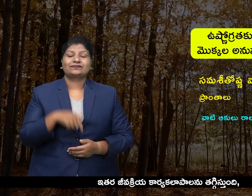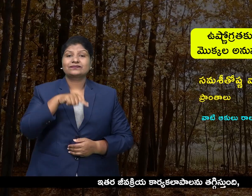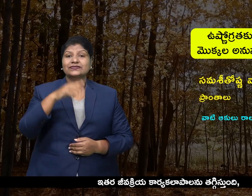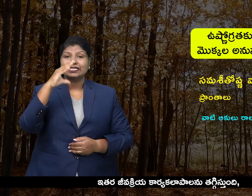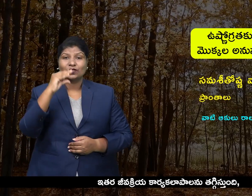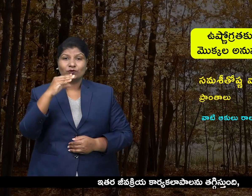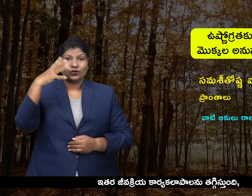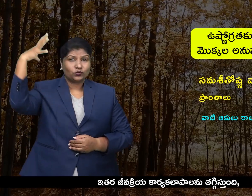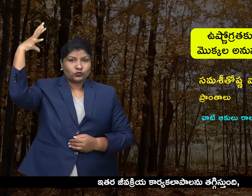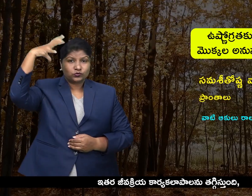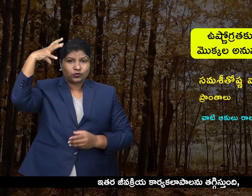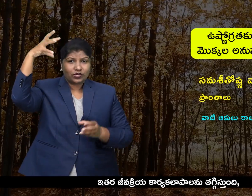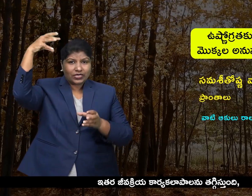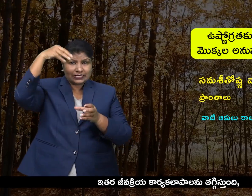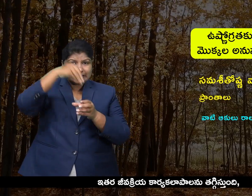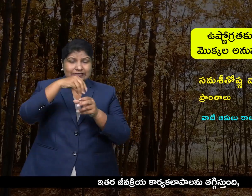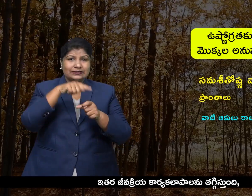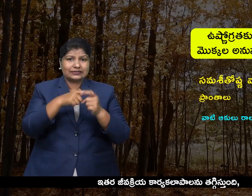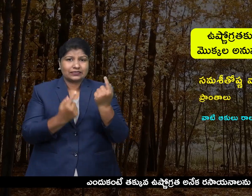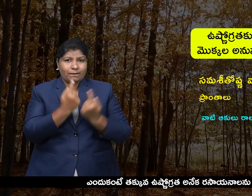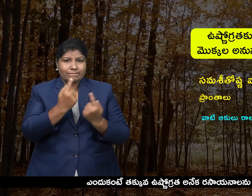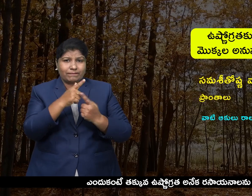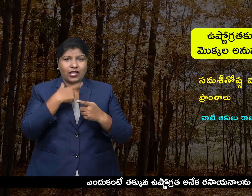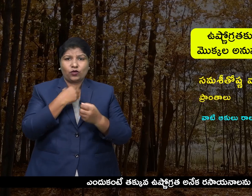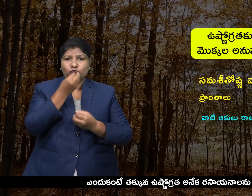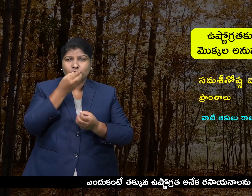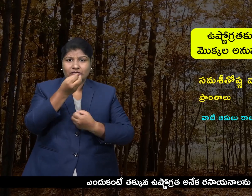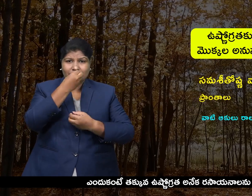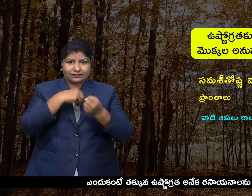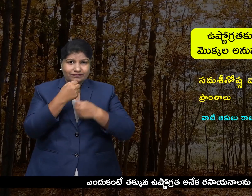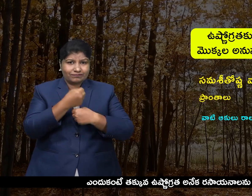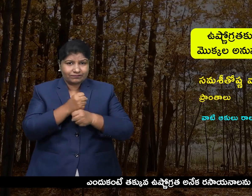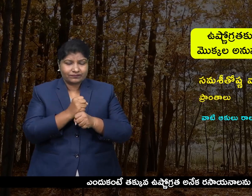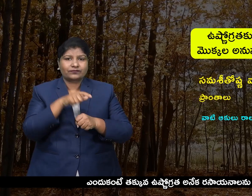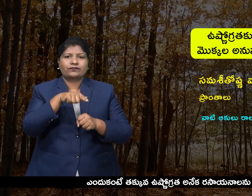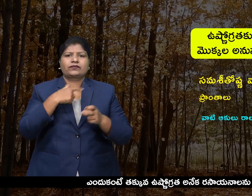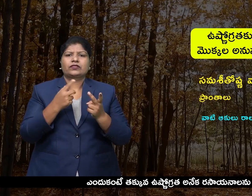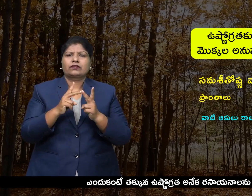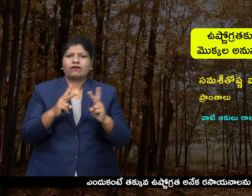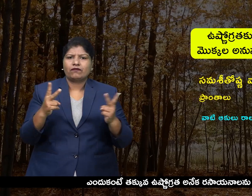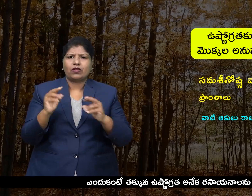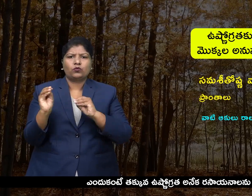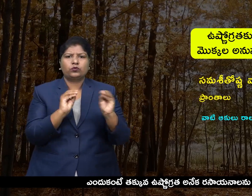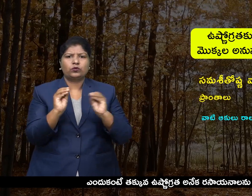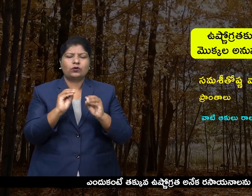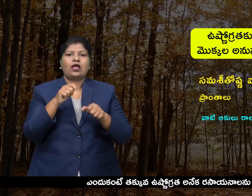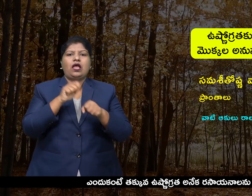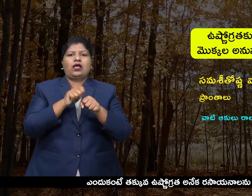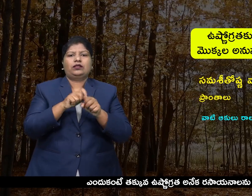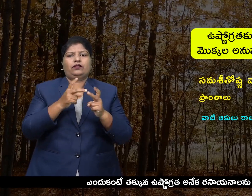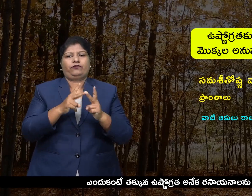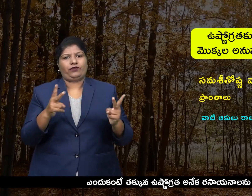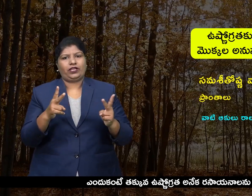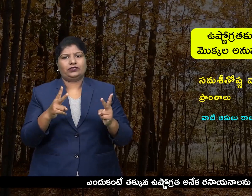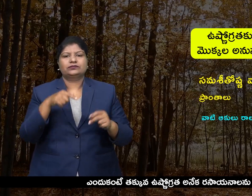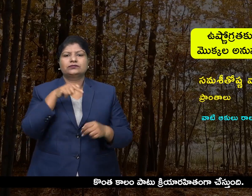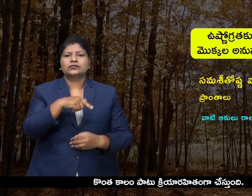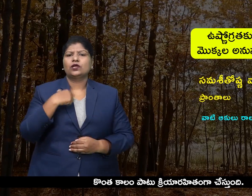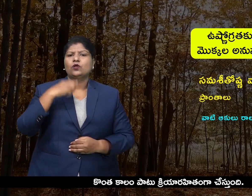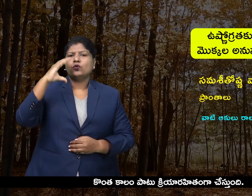ఇతర జీవక్రియా కార్యకలాపాలను తగ్గిస్తుంది. ఎందుకంటే తక్కువ ఉష్ణోగ్రత అనేక